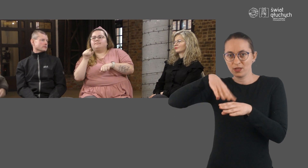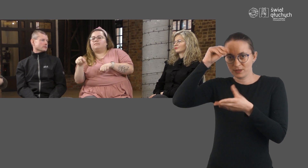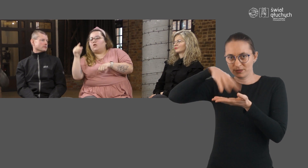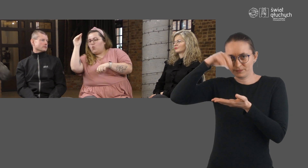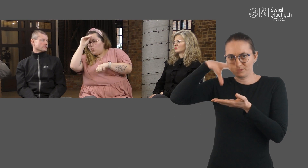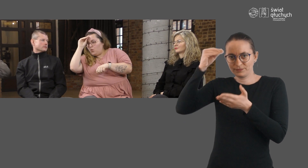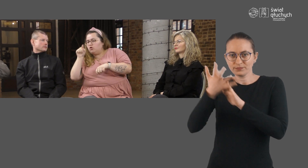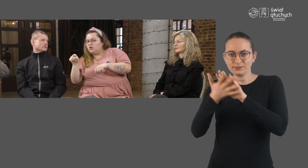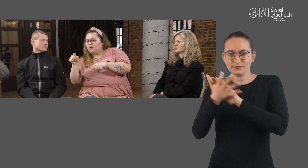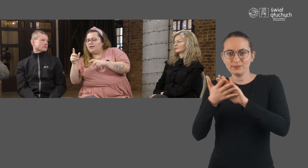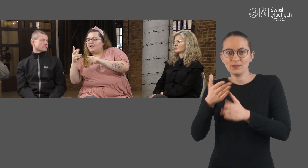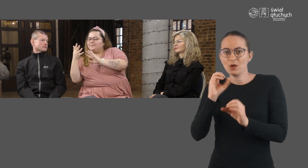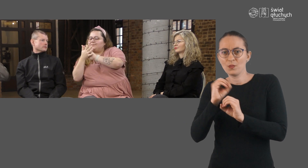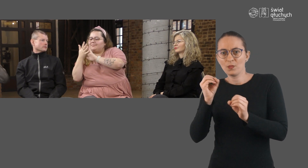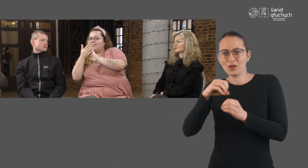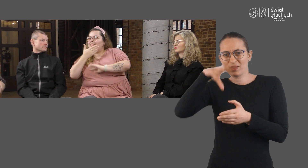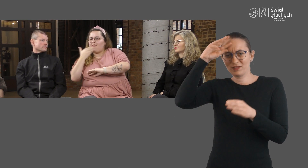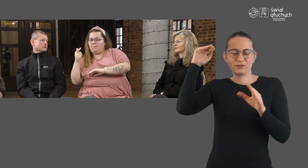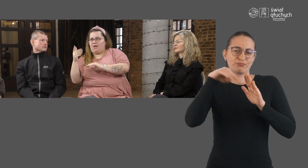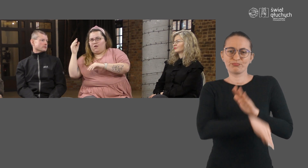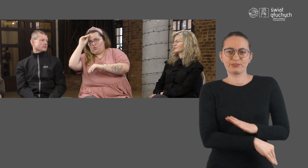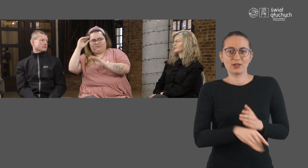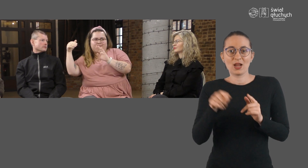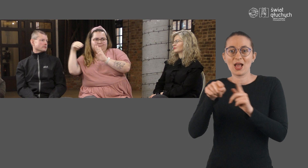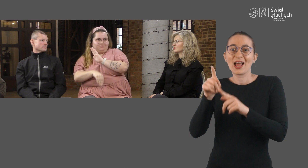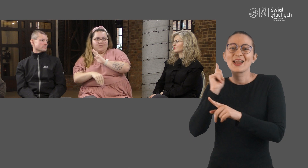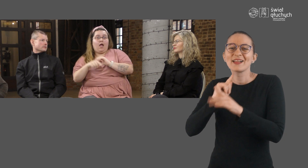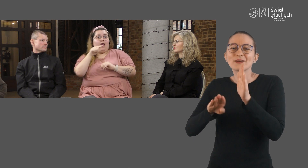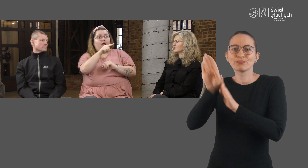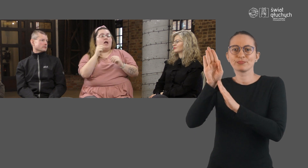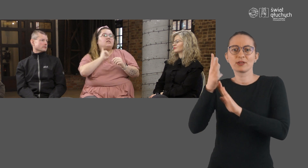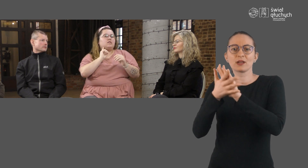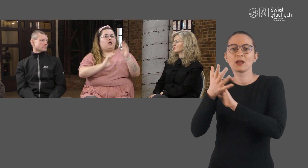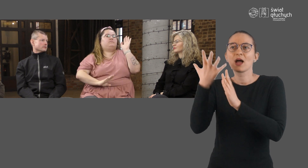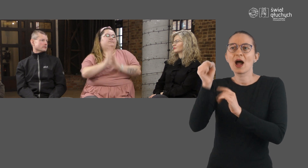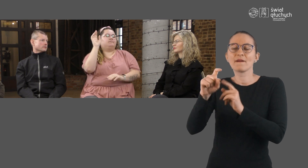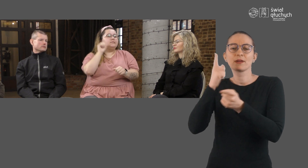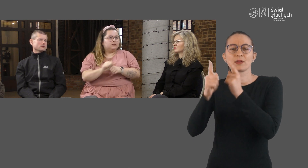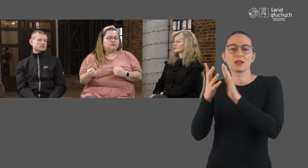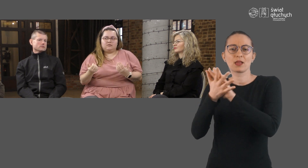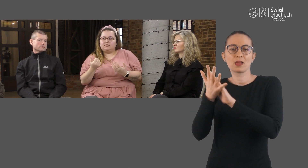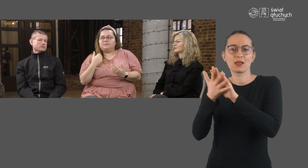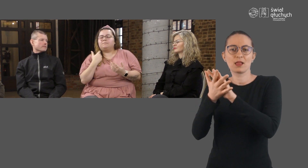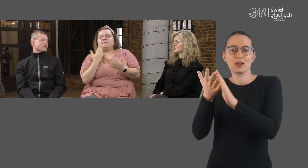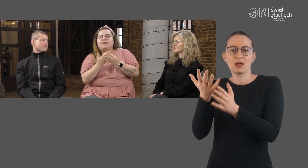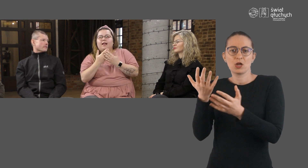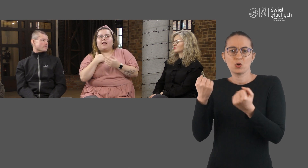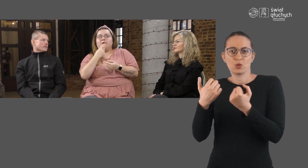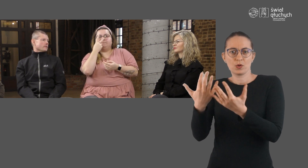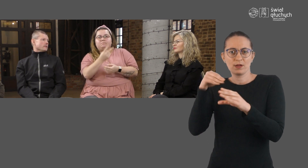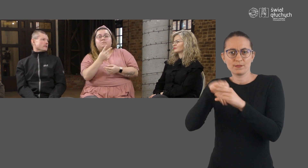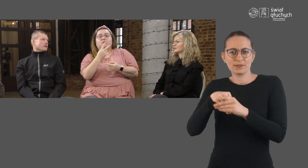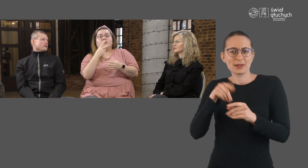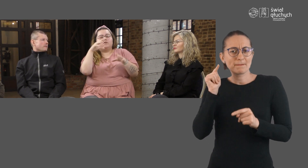liceum. To była nauka bez języka migowego w jednym okresie, gdzie